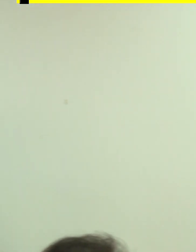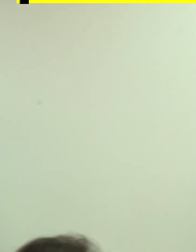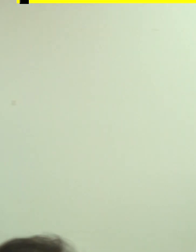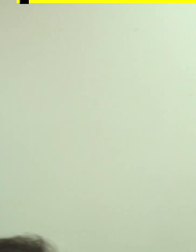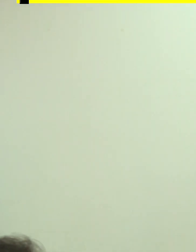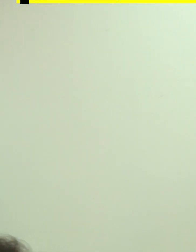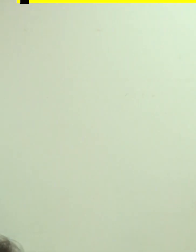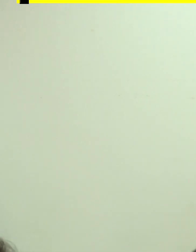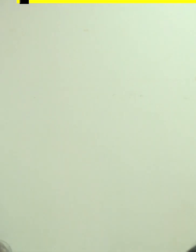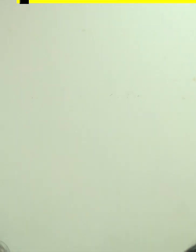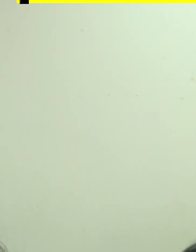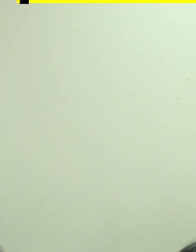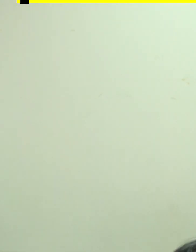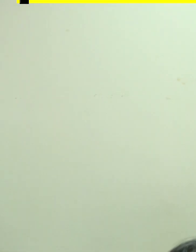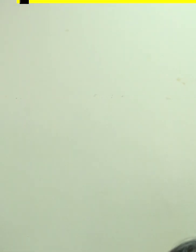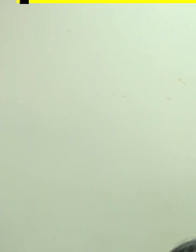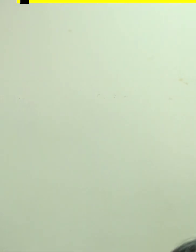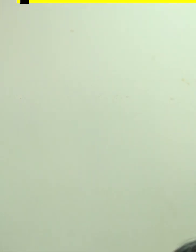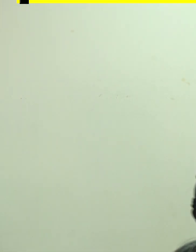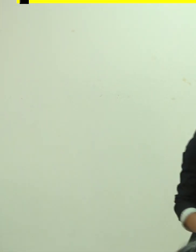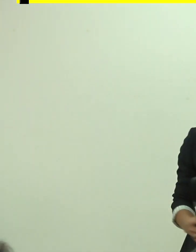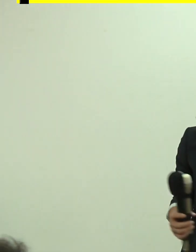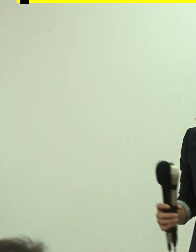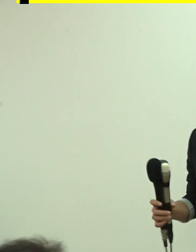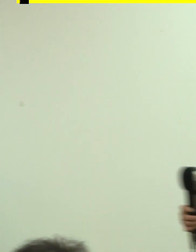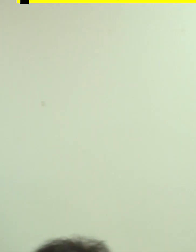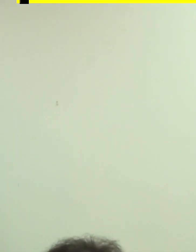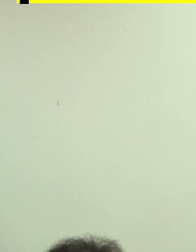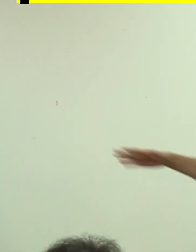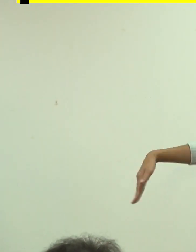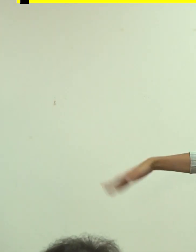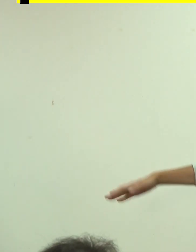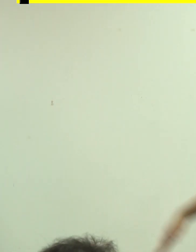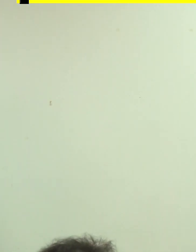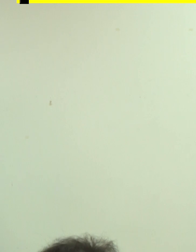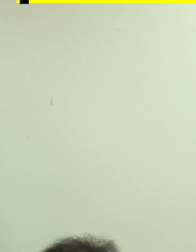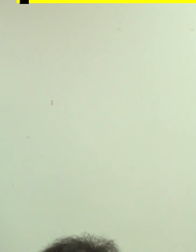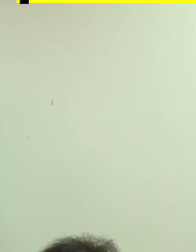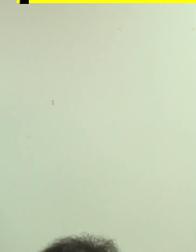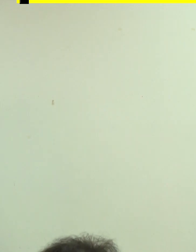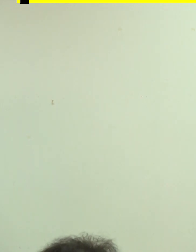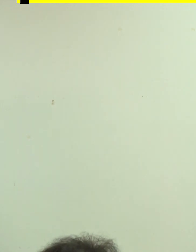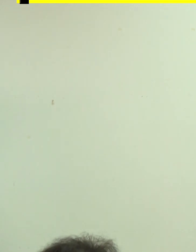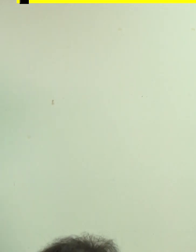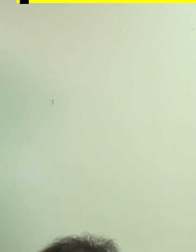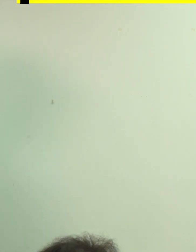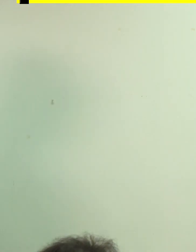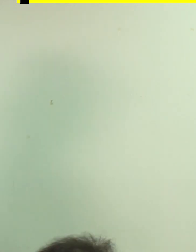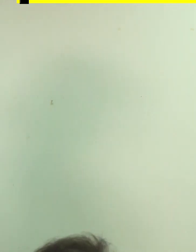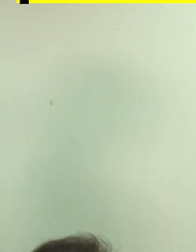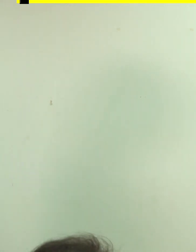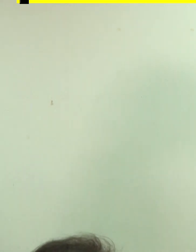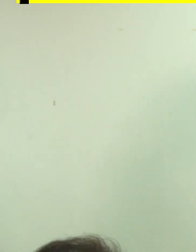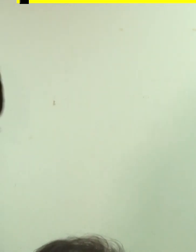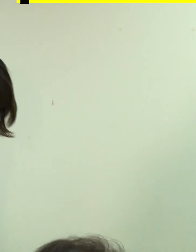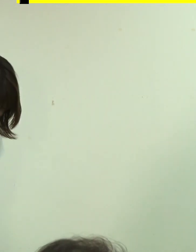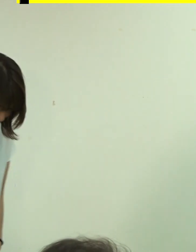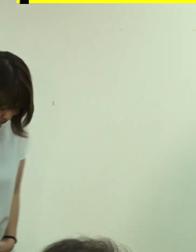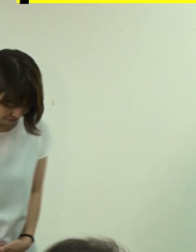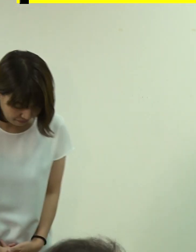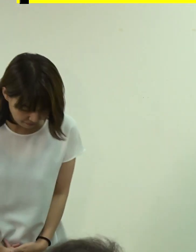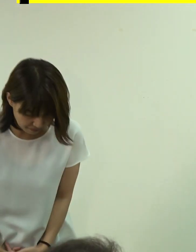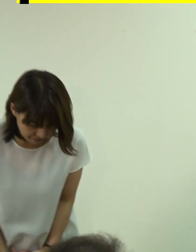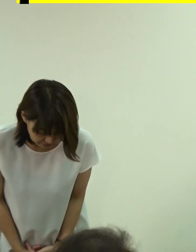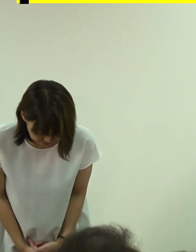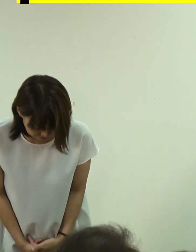それでは皆様大変お待たせを致しました議会でも踏襲も見事で出されました今やリコ参議院議員より